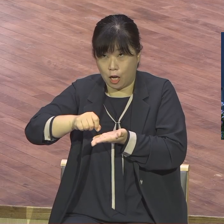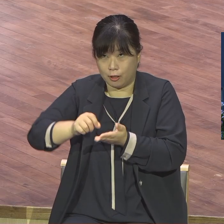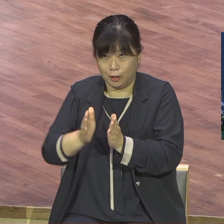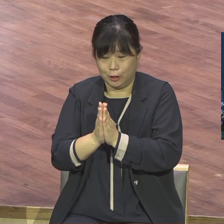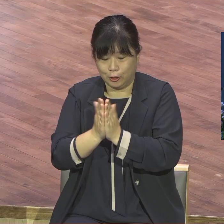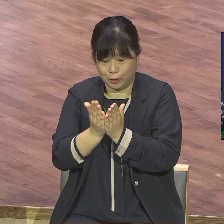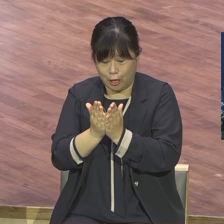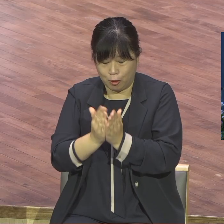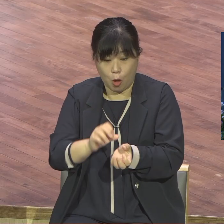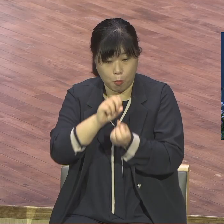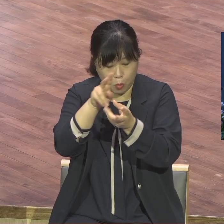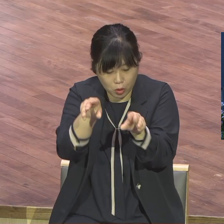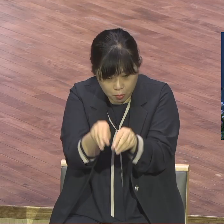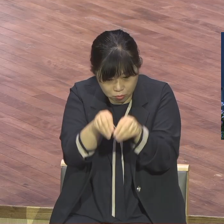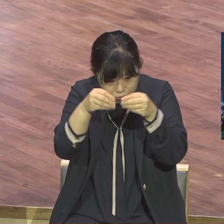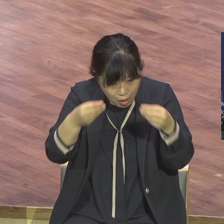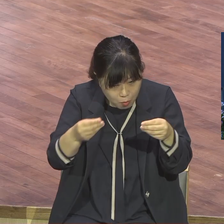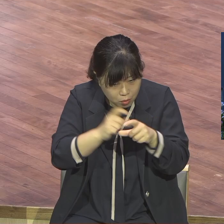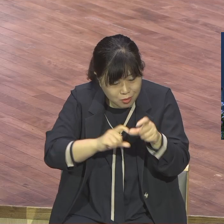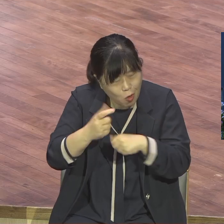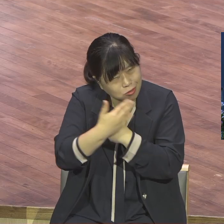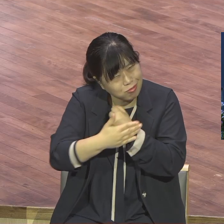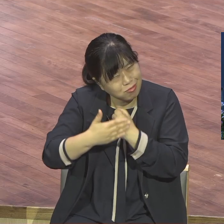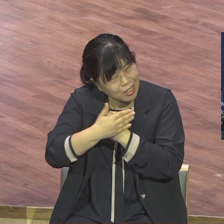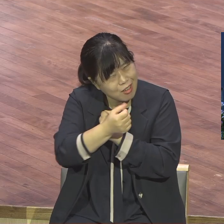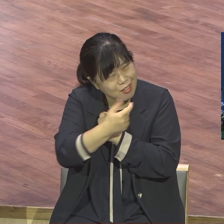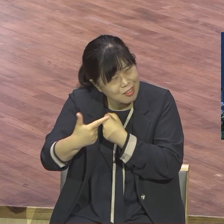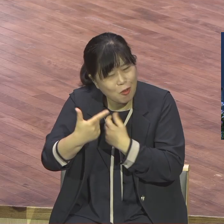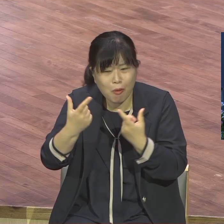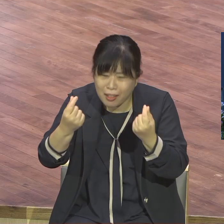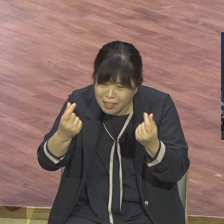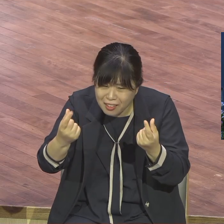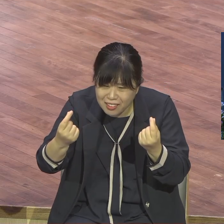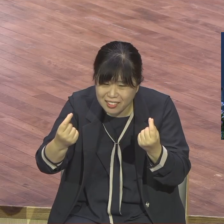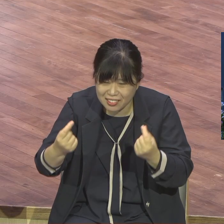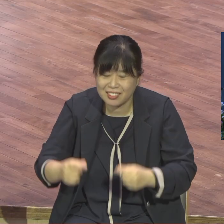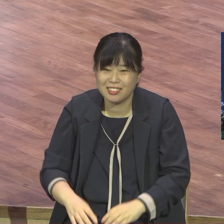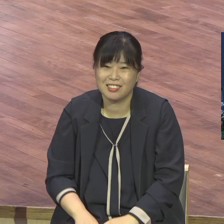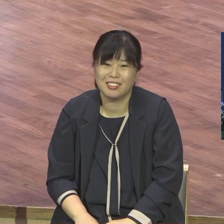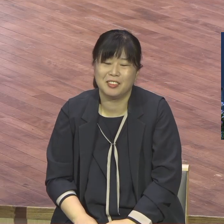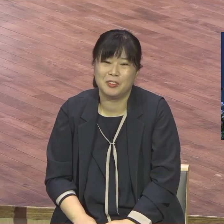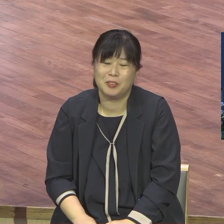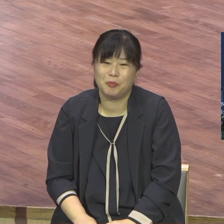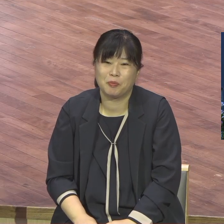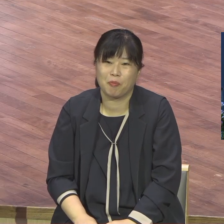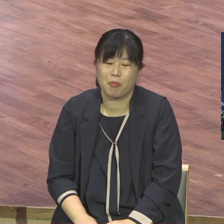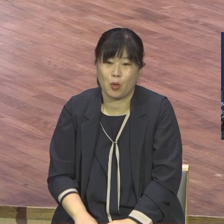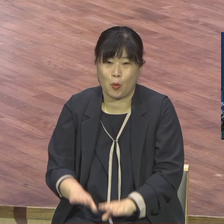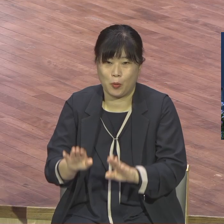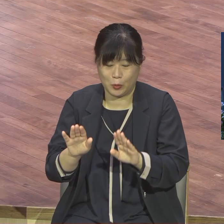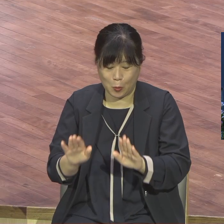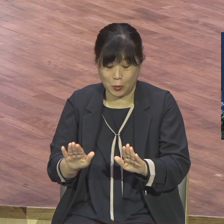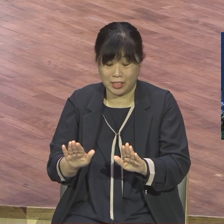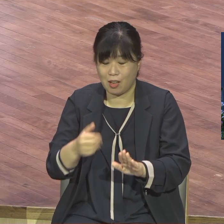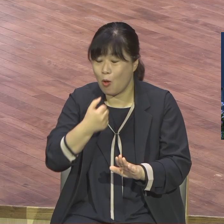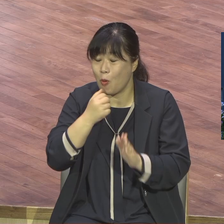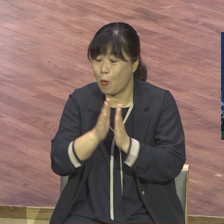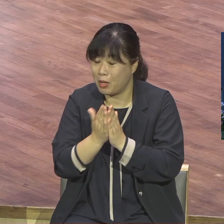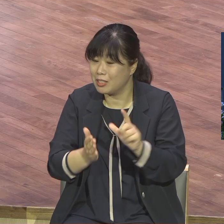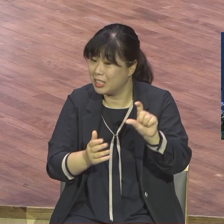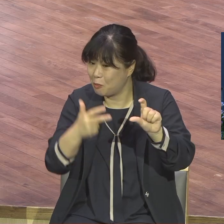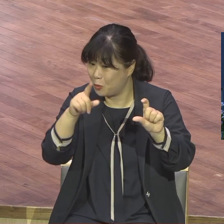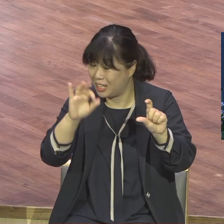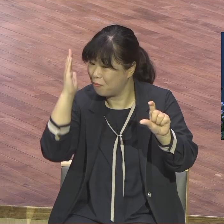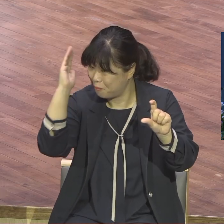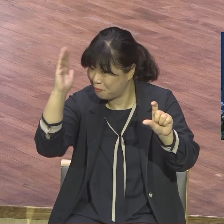오지 않겠나. 그런 생각이 들어서 드린 말씀입니다. 오늘 본문 로마서 15장은 로마서